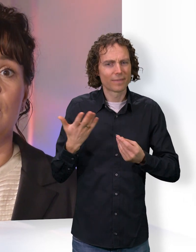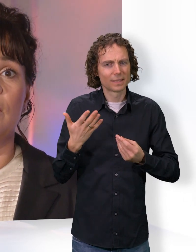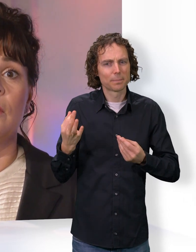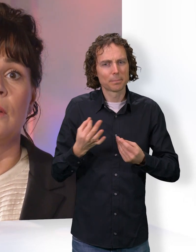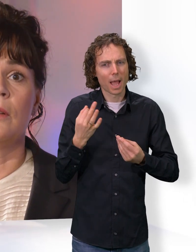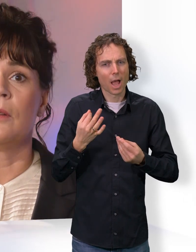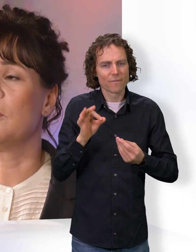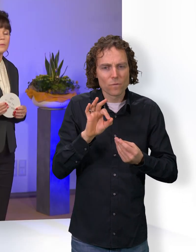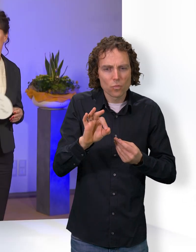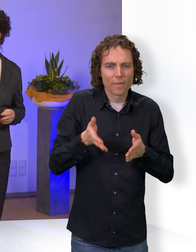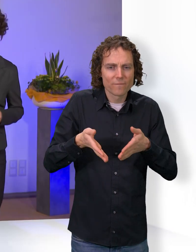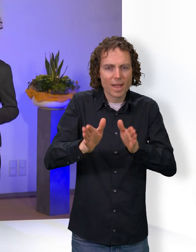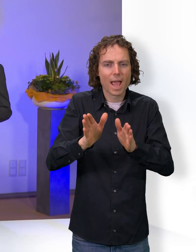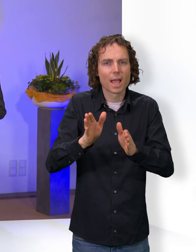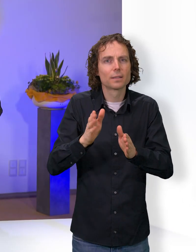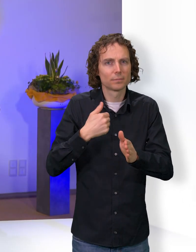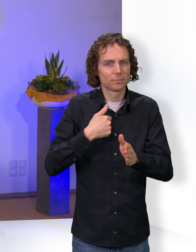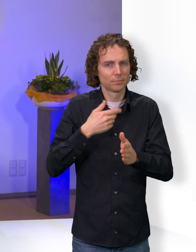befinden.